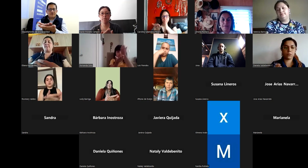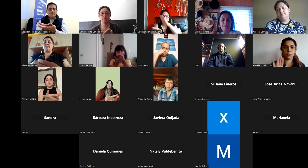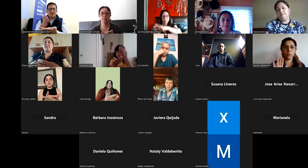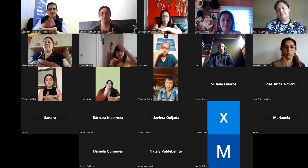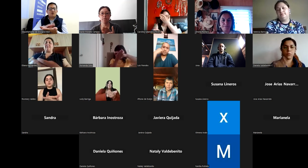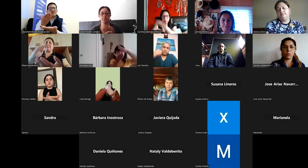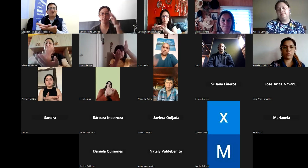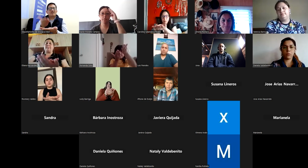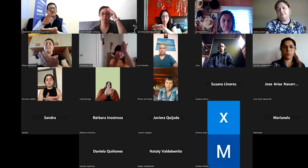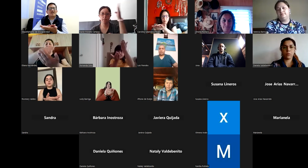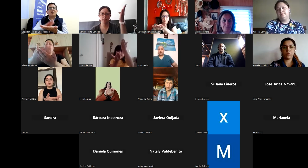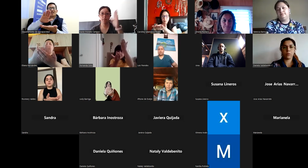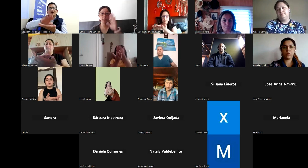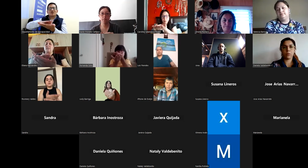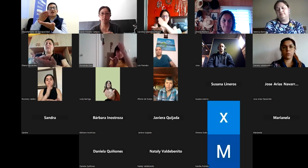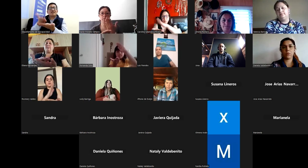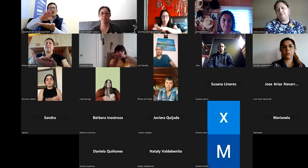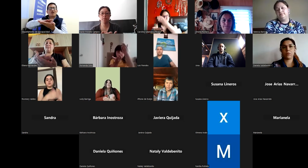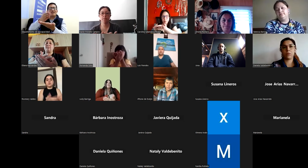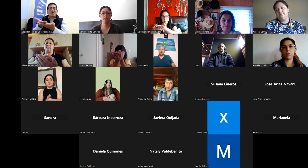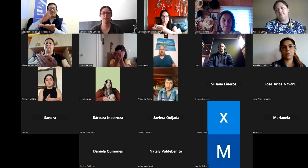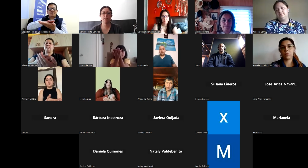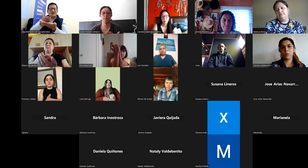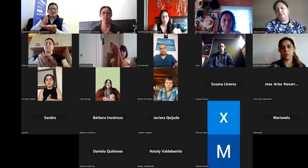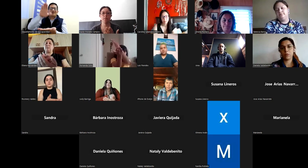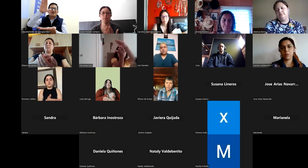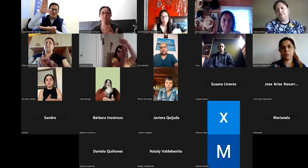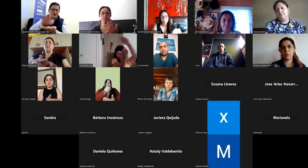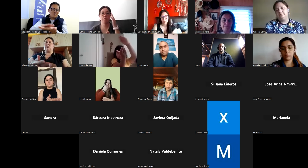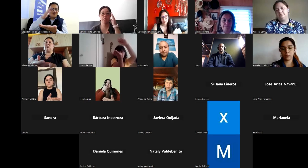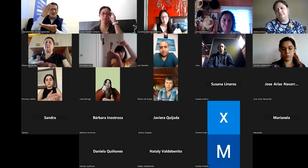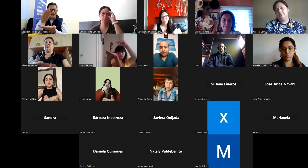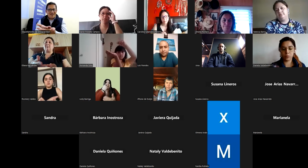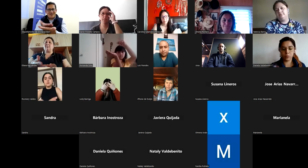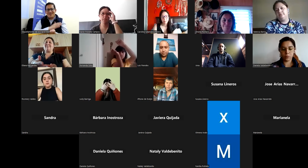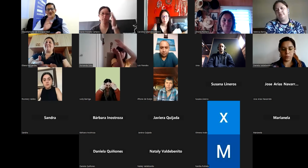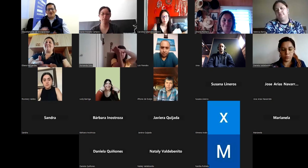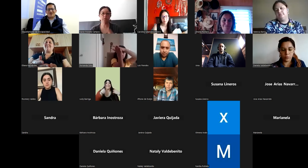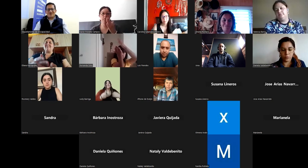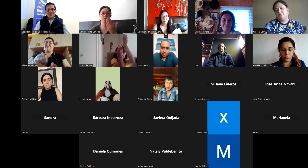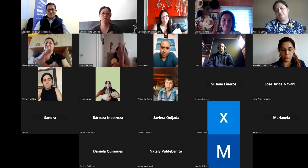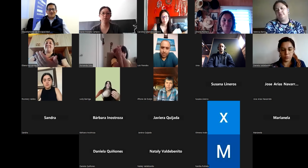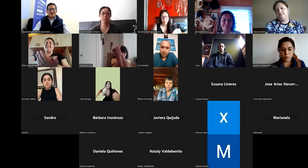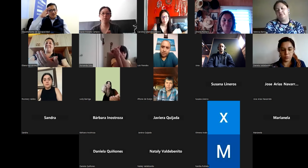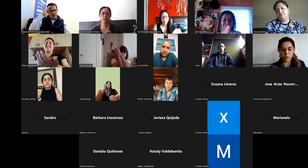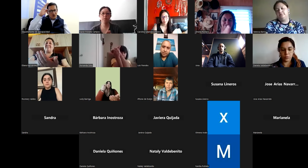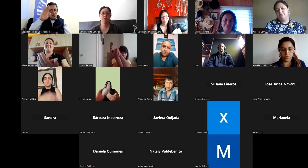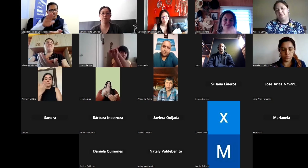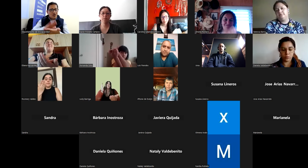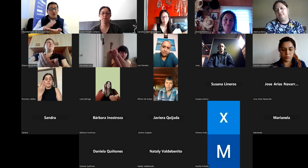porque lo hacemos muchas veces la idea como que estamos haciendo un asado de vuelta y vuelta entonces ¿cómo? está dos veces entonces hola ¿cómo